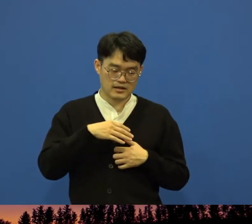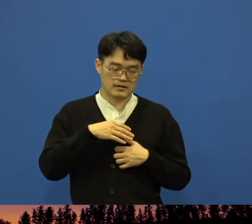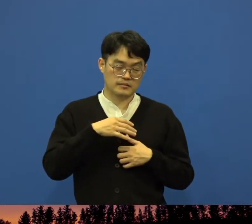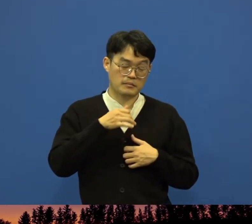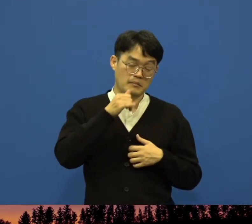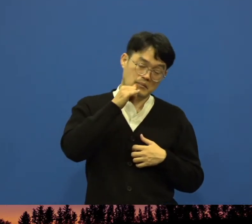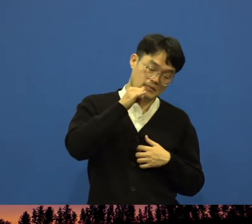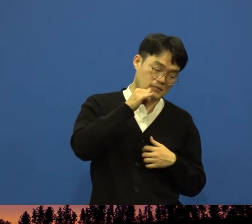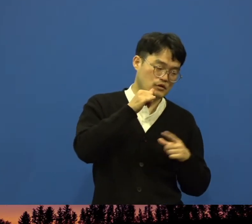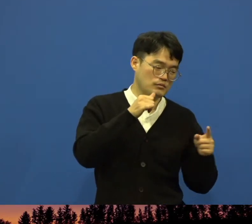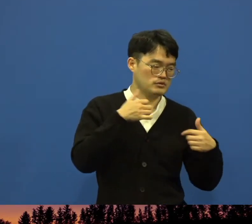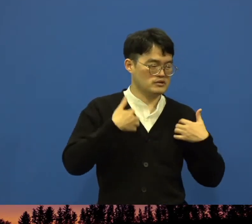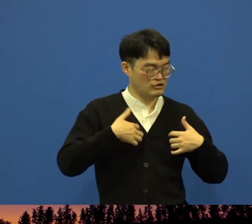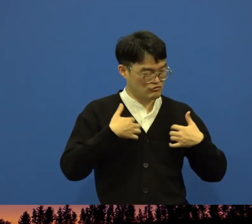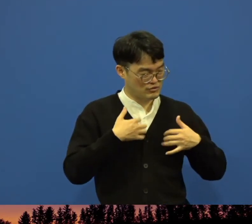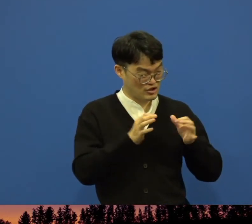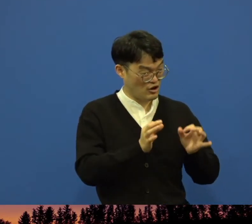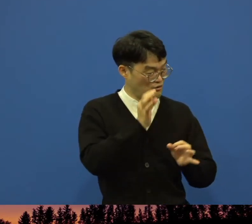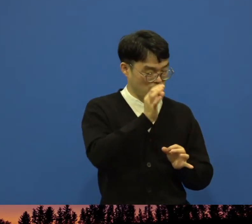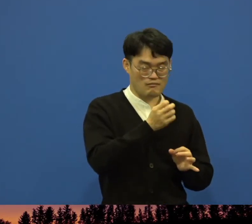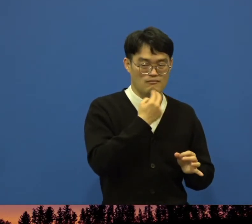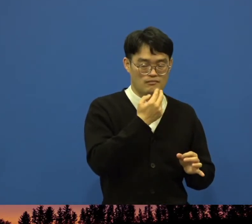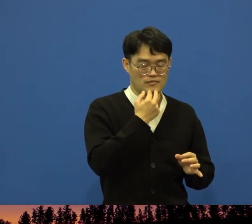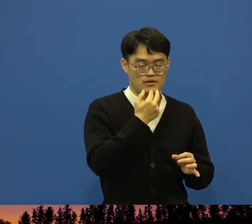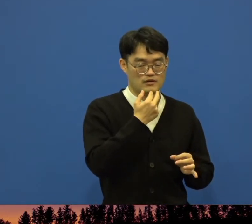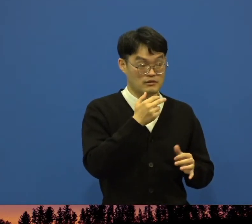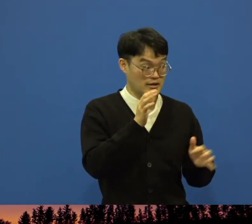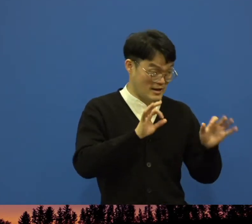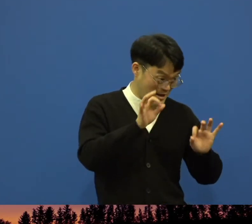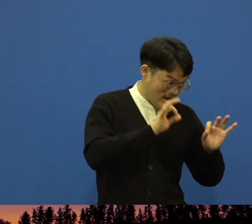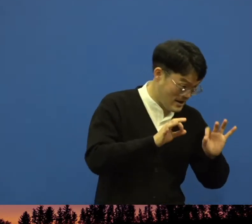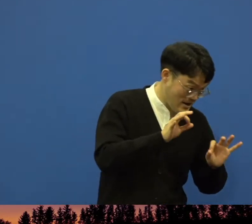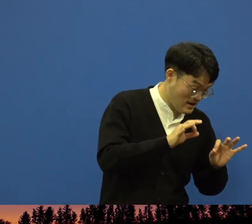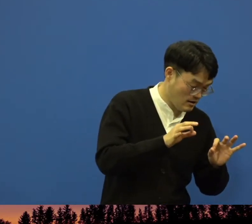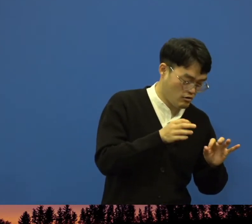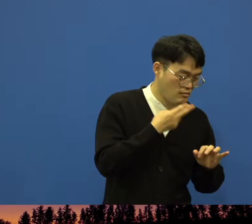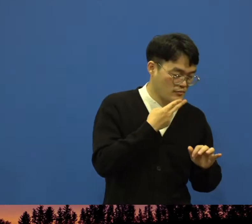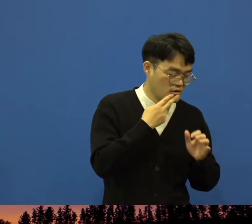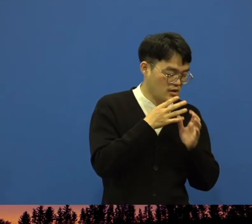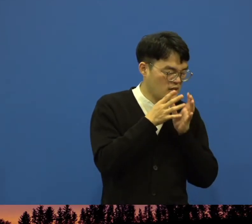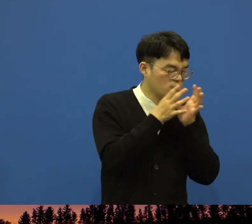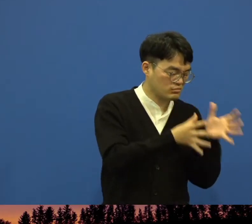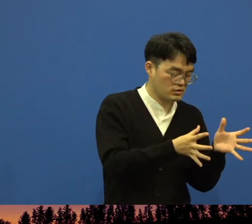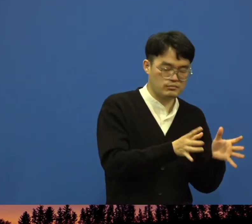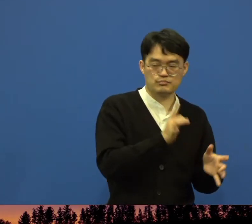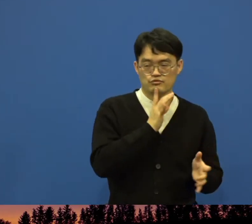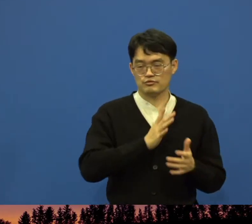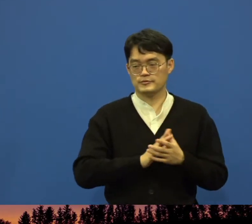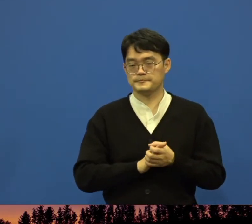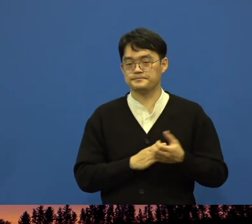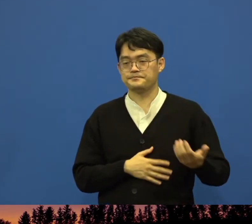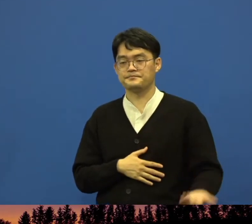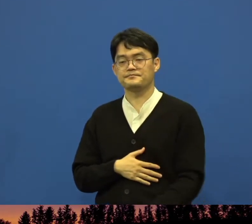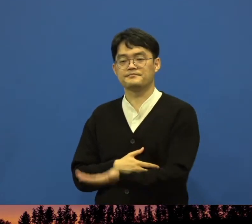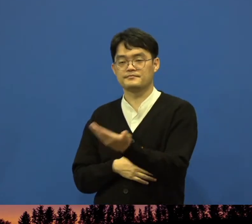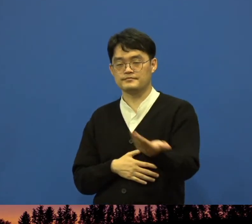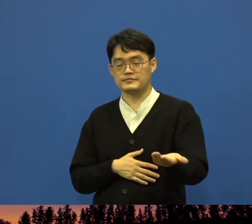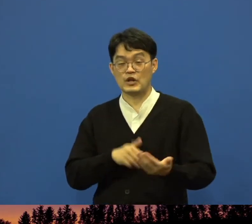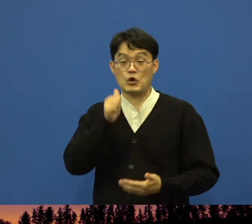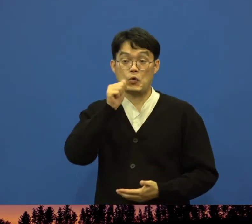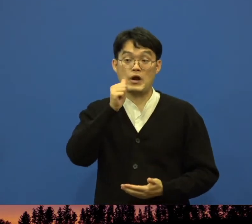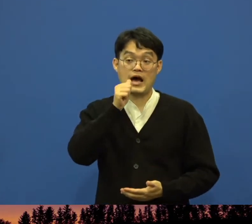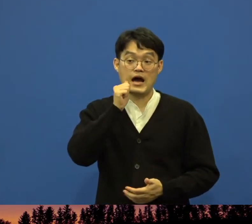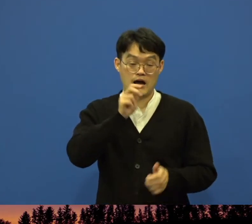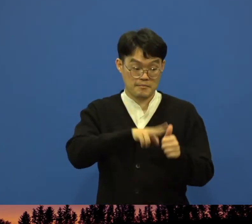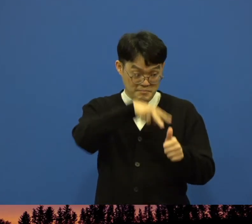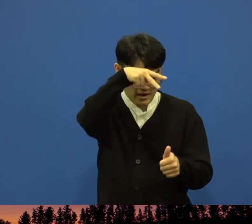찾으면요, 즐거움이 없어요. 거기에는 우리가 찾는 게 없다니까요. 속아요. 속이는 거잖아요. 여러분 콜라 딱 먹으면